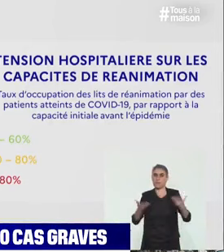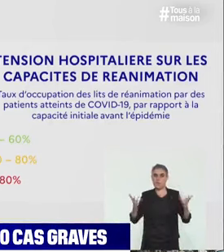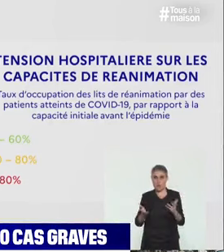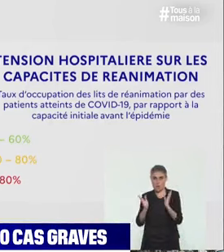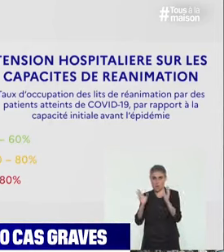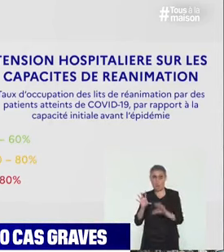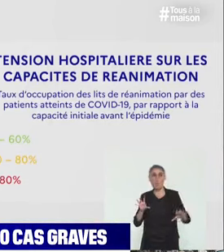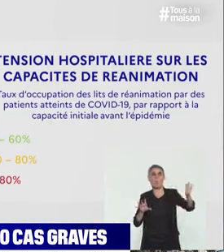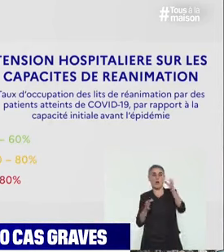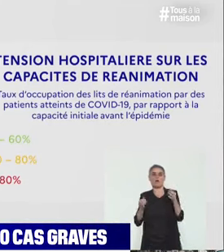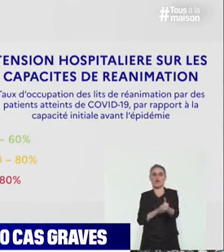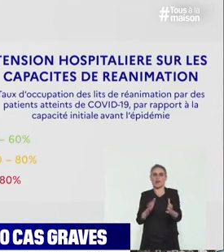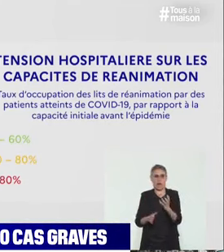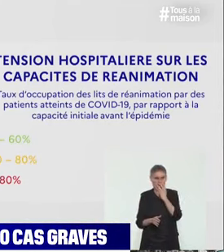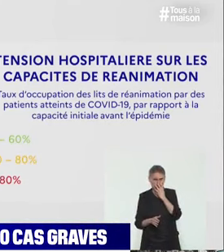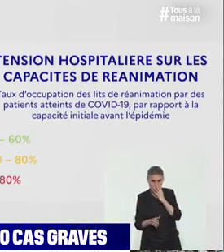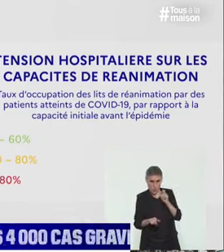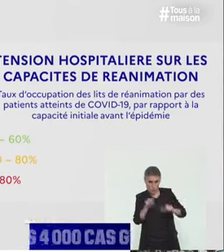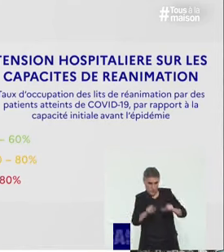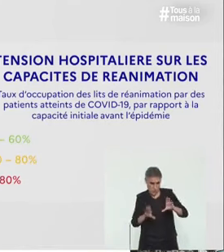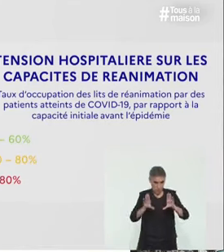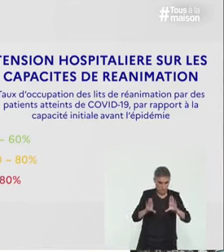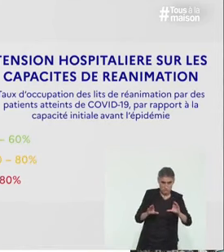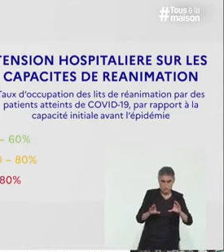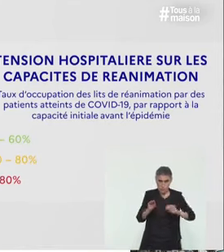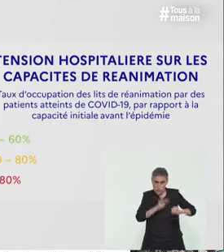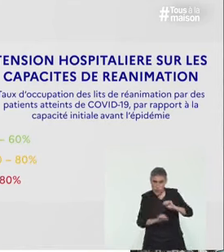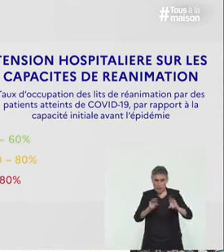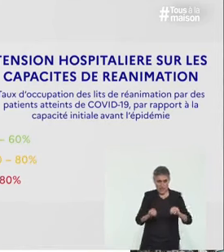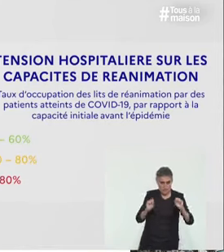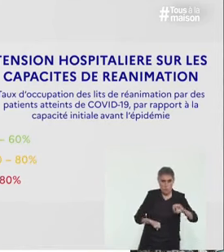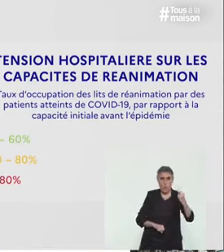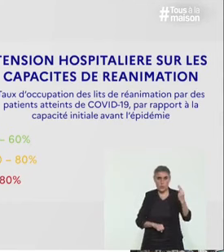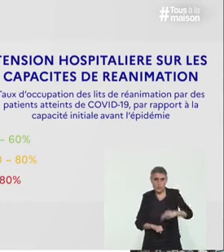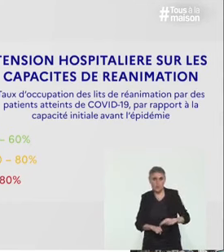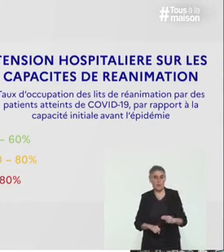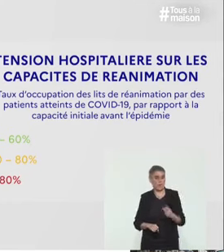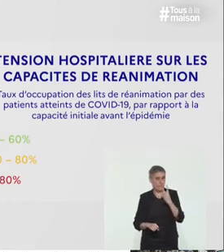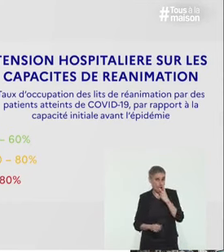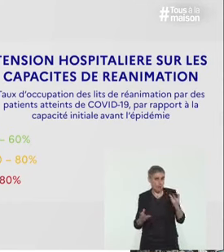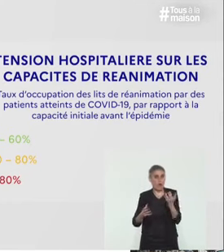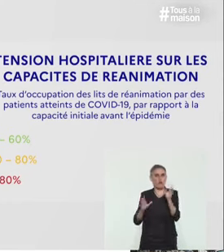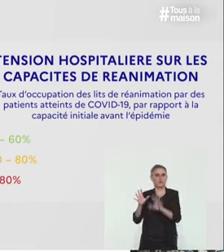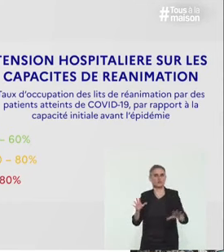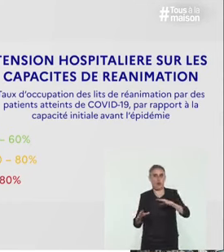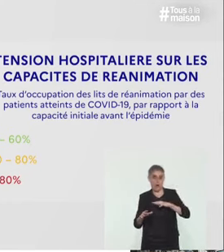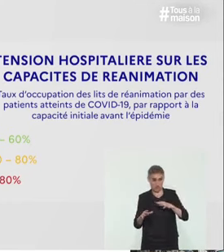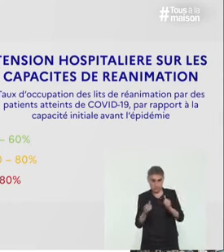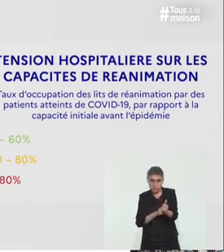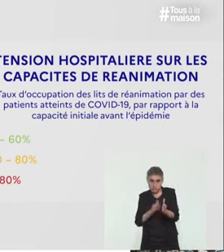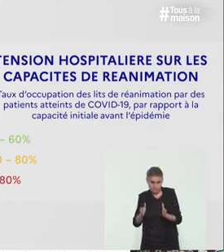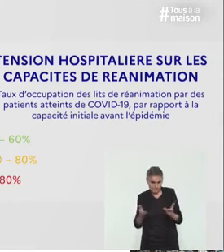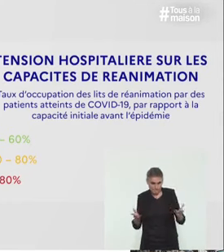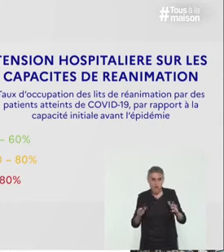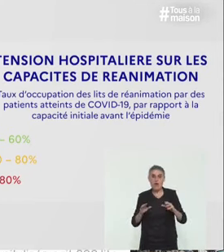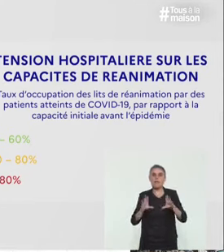de réanimation. Cette carte présente le niveau de saturation de nos services de réanimation en France, c'est-à-dire le nombre de